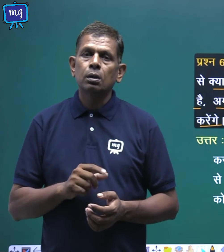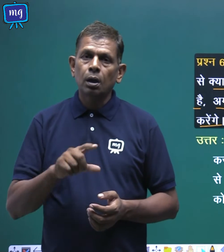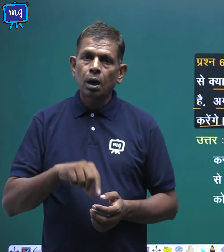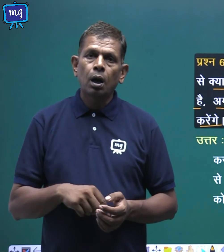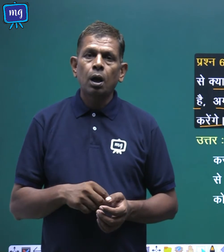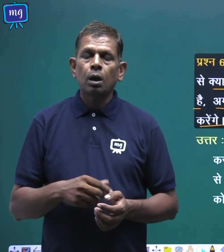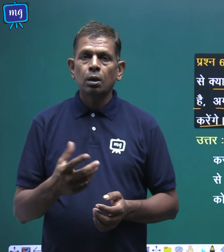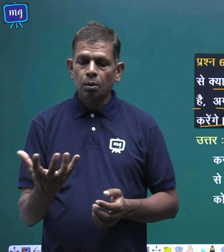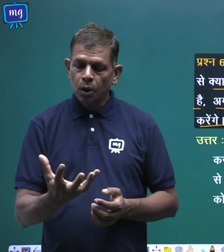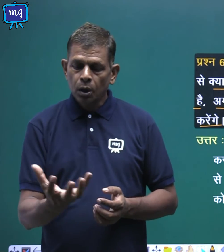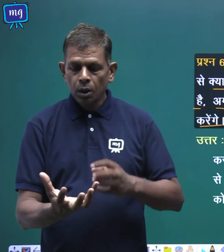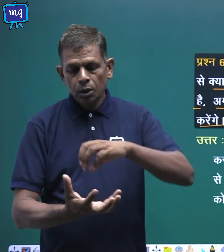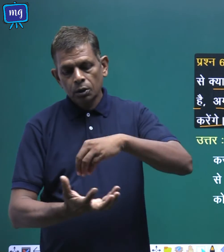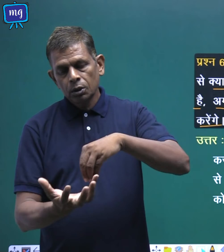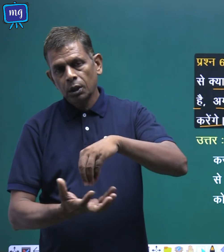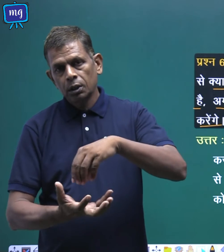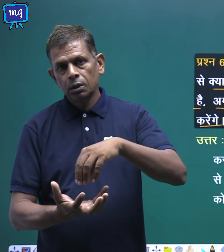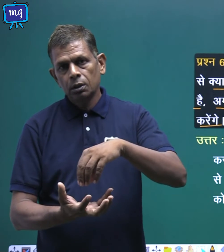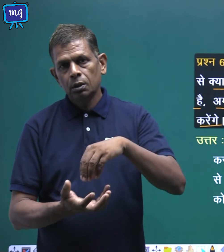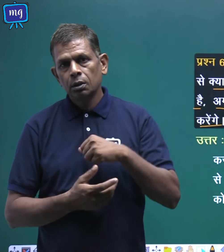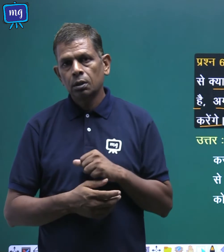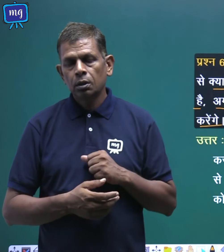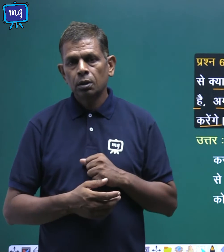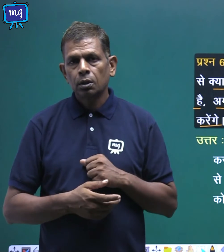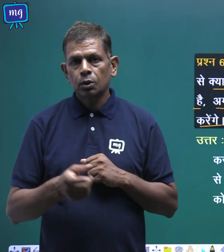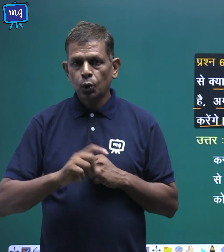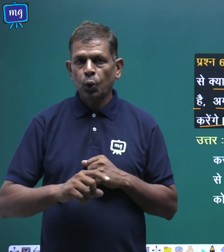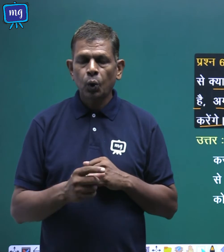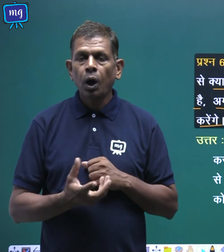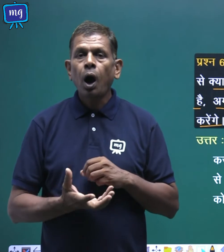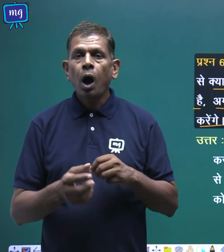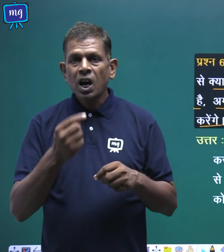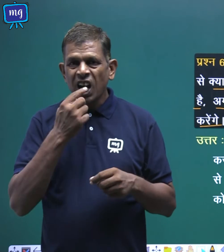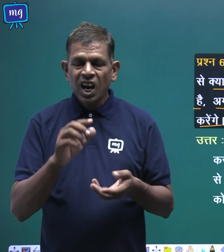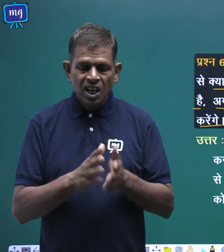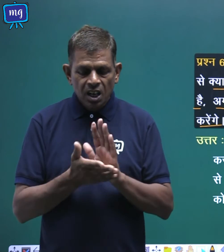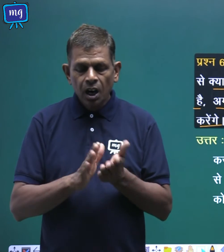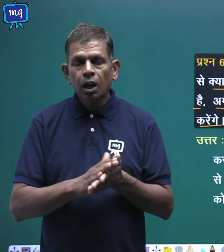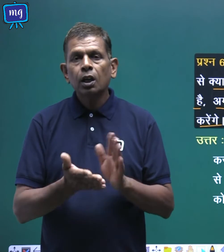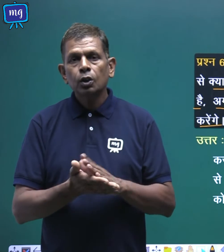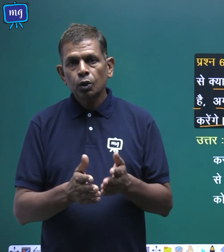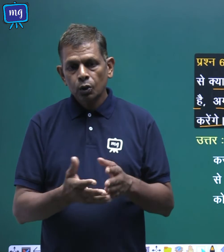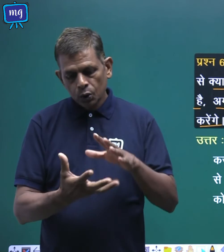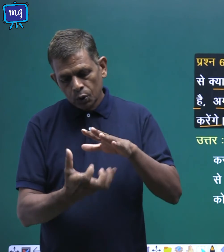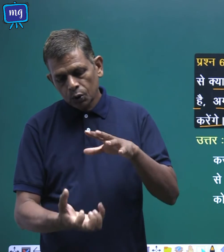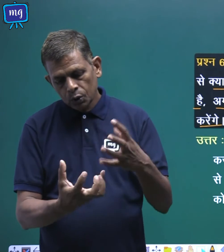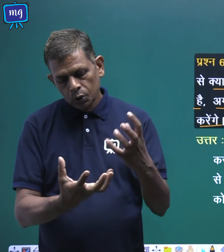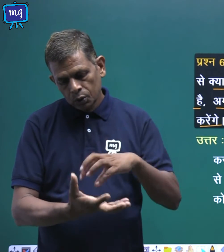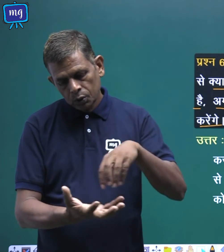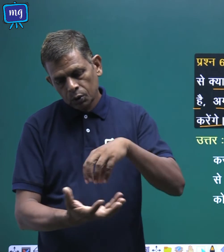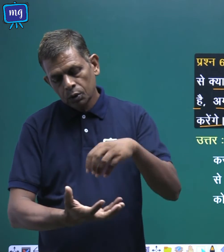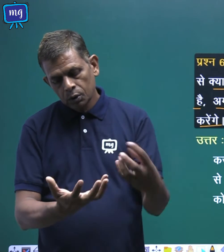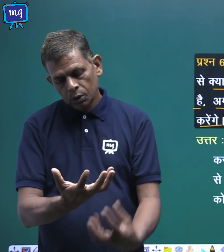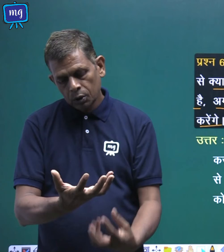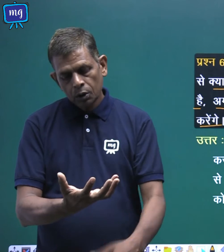अगर हम इसे छलनी से छानेंगे तो आटा तो नीचे आ जाएगा